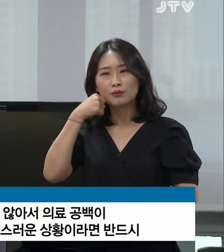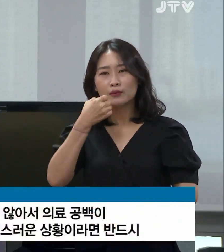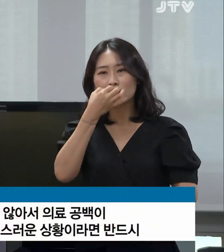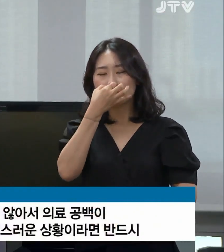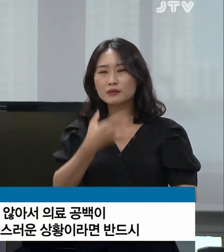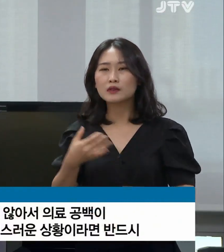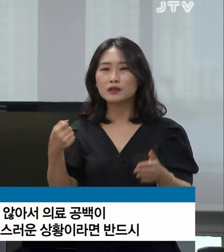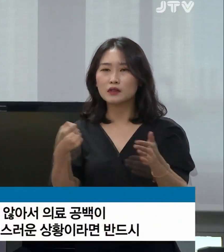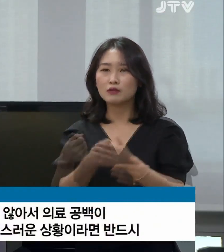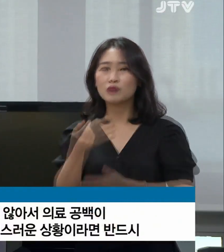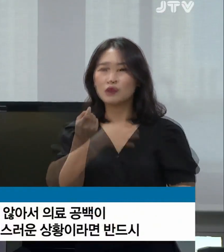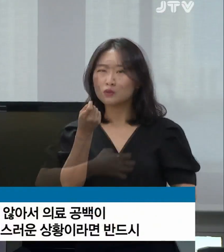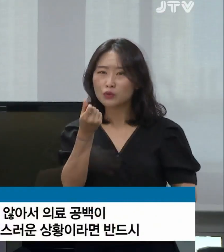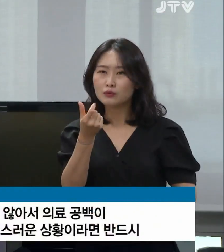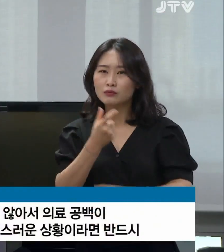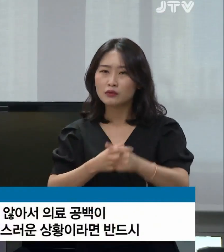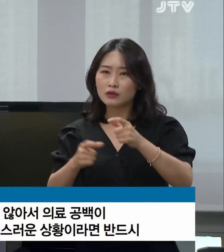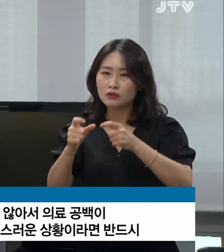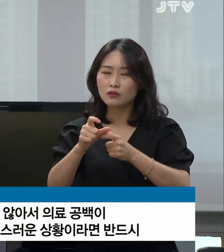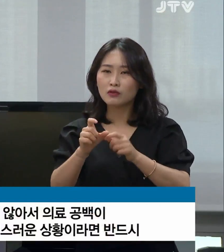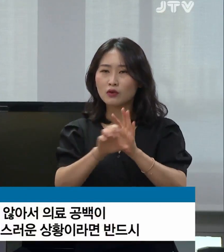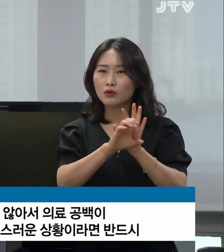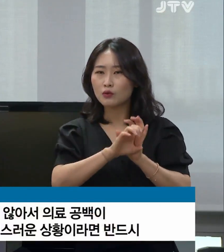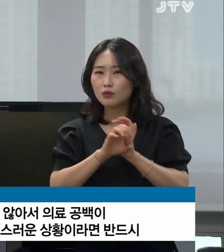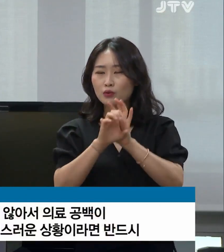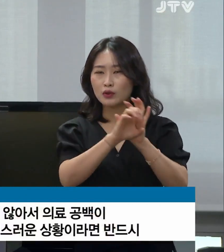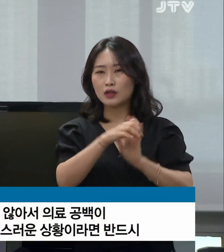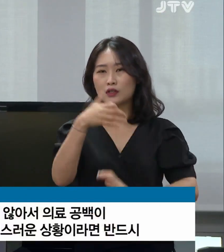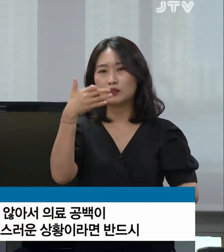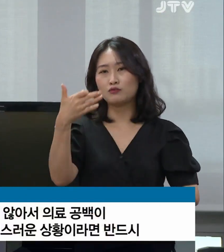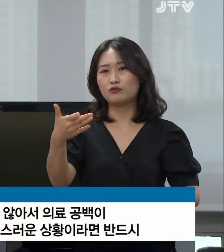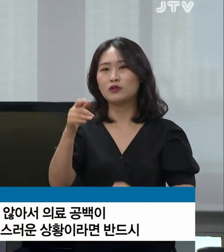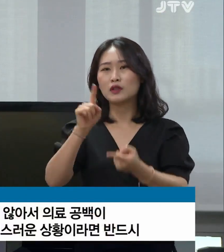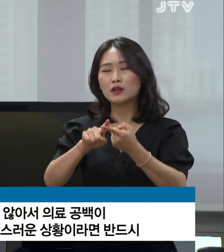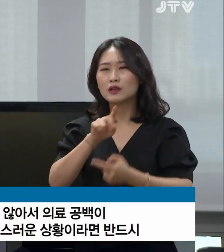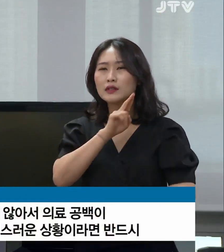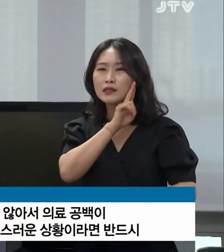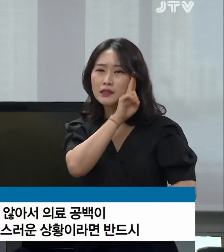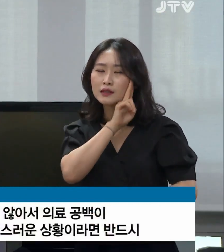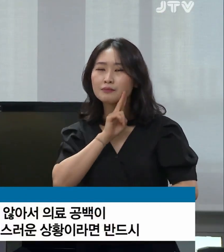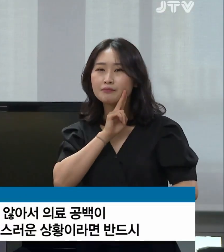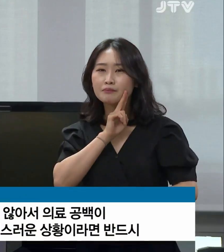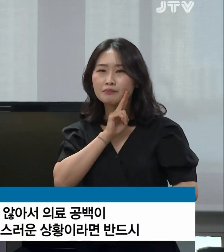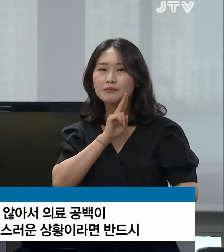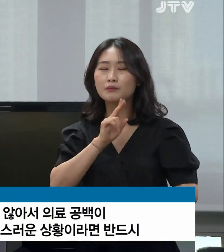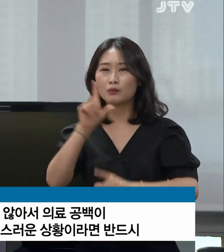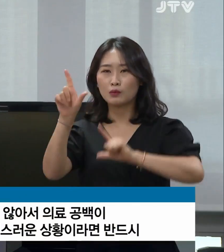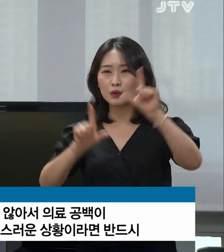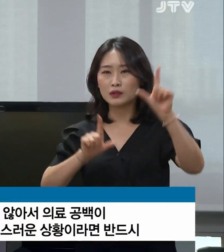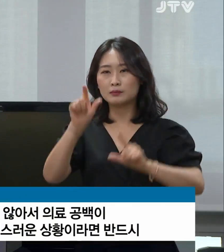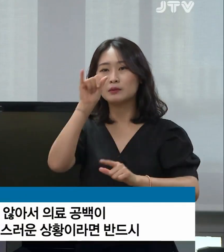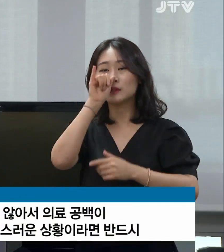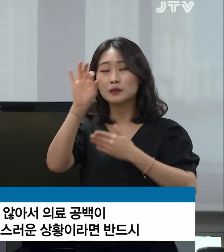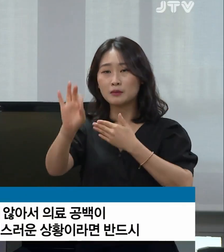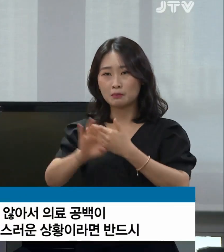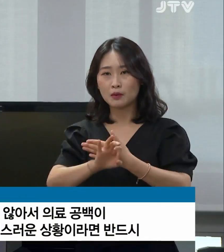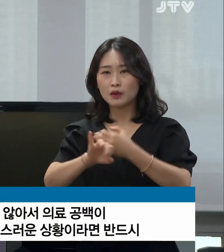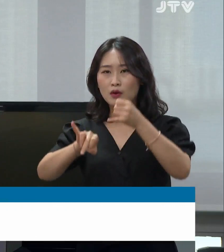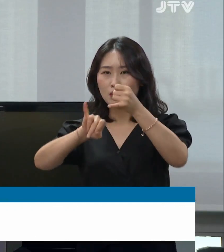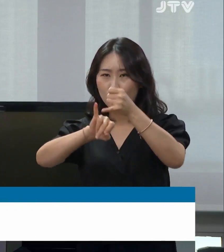공백이 매우 우려가 됩니다. 코로나19에 의심스러운 상황이라면